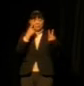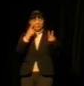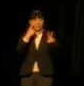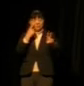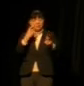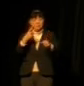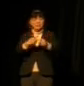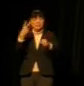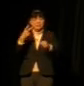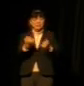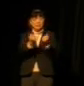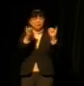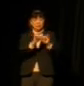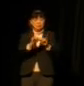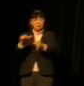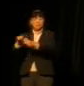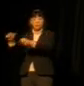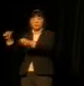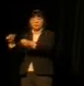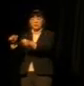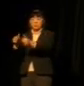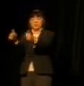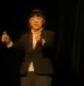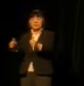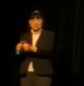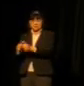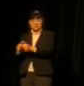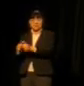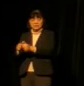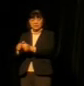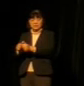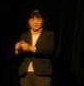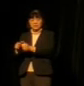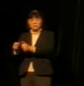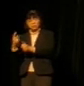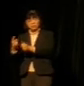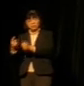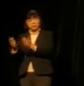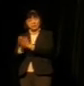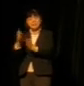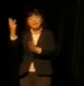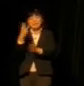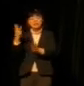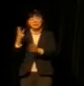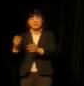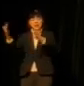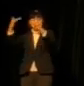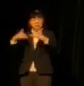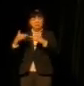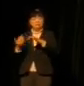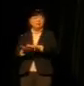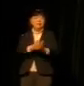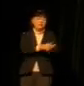子、5年の男子、6年の女子、計3名が津波に飲まれて亡くなってしまいました。で、これはね、